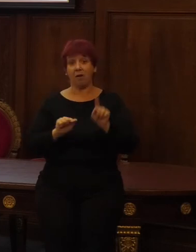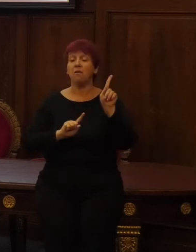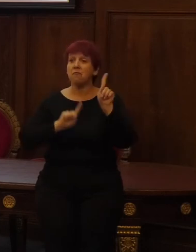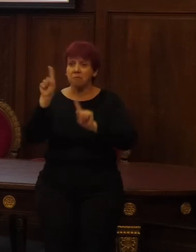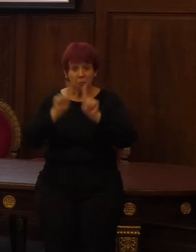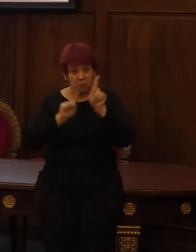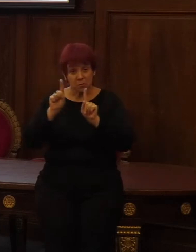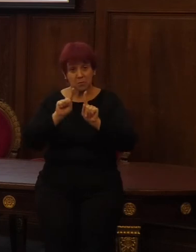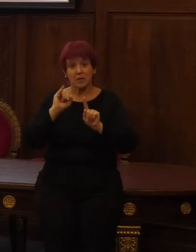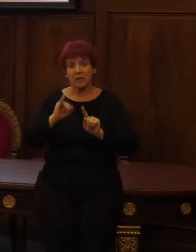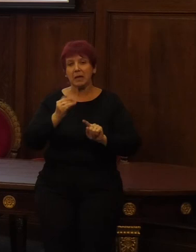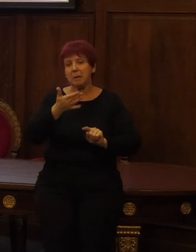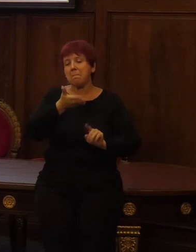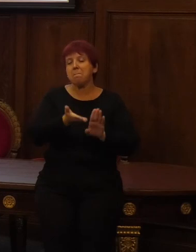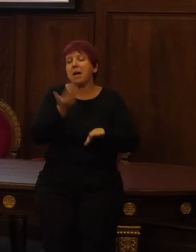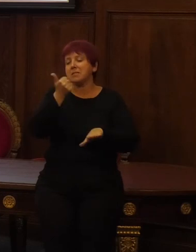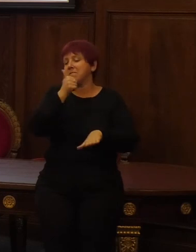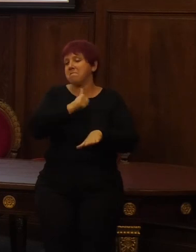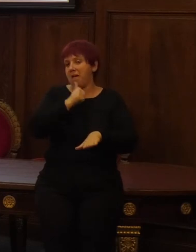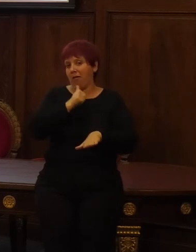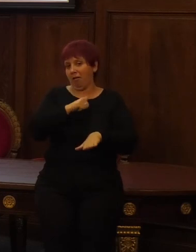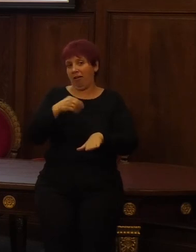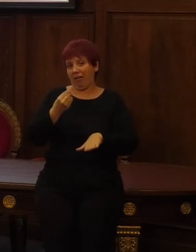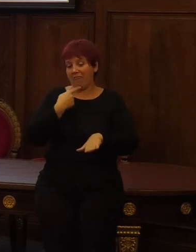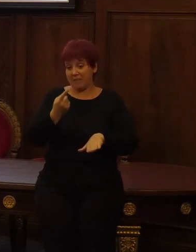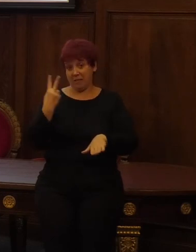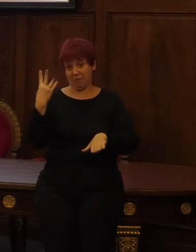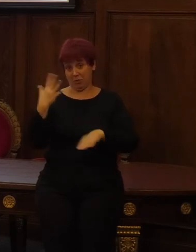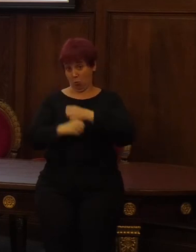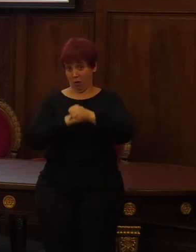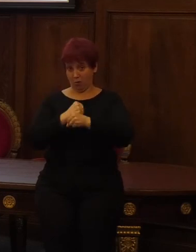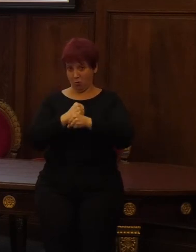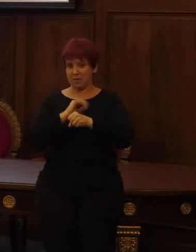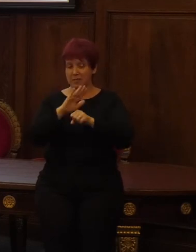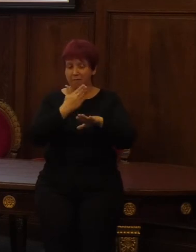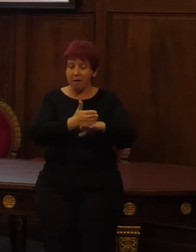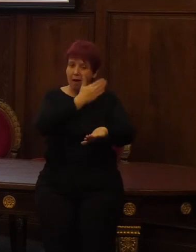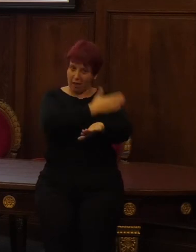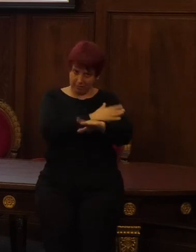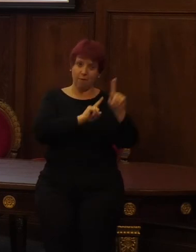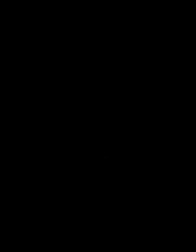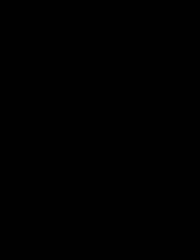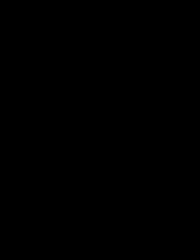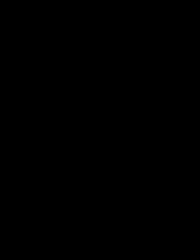la facultad es más vieja de lo que es, tiene su procedencia,